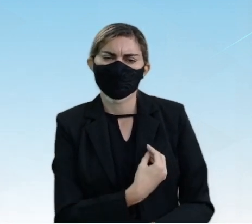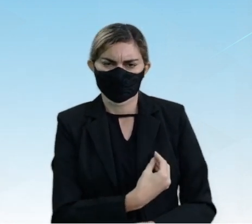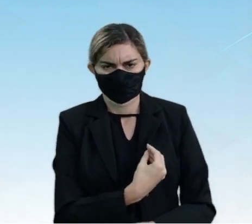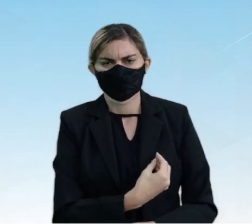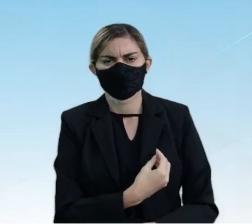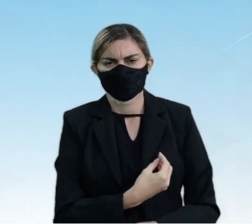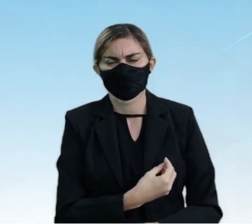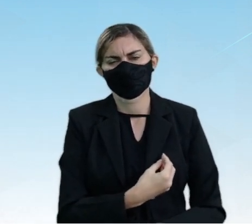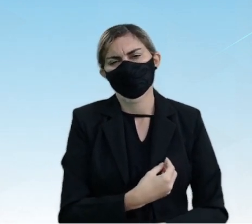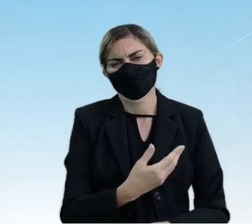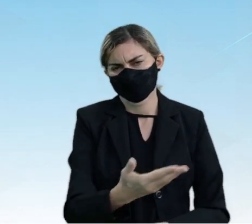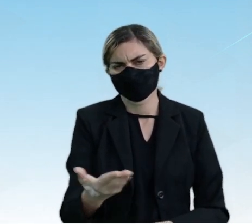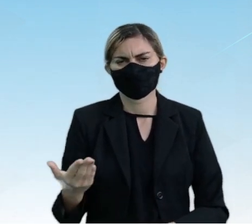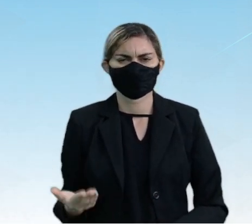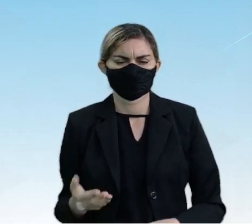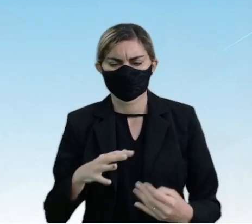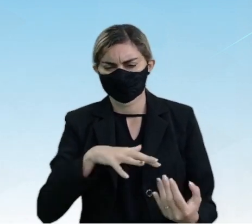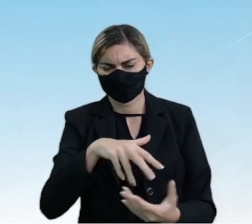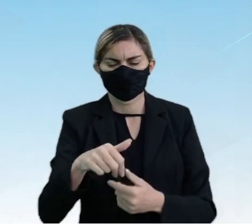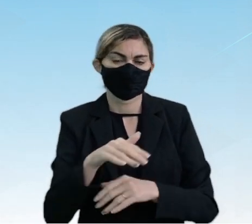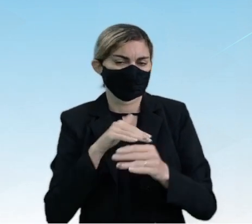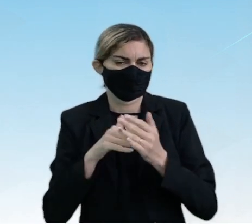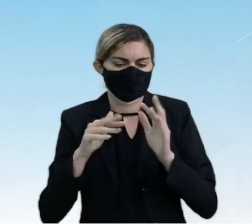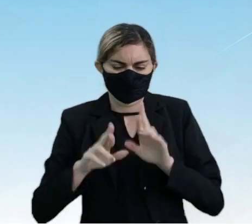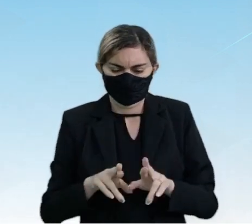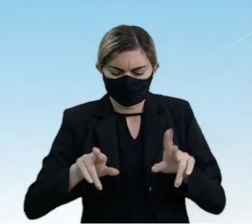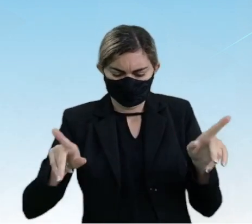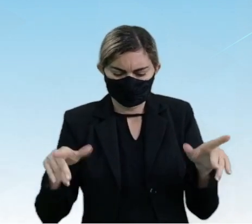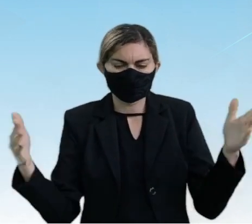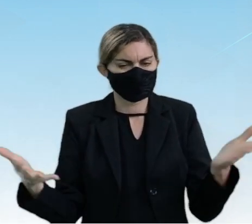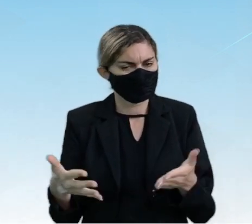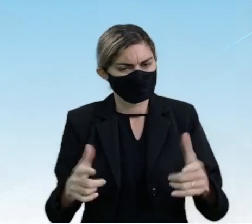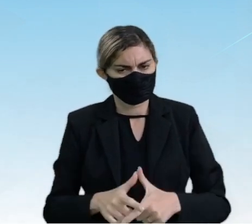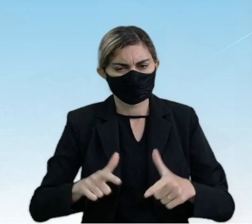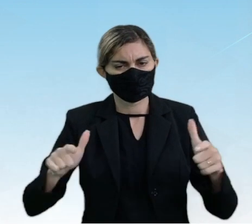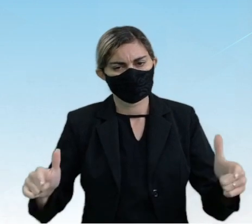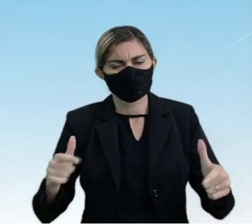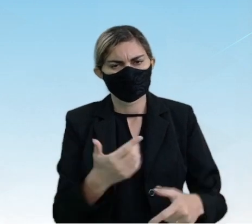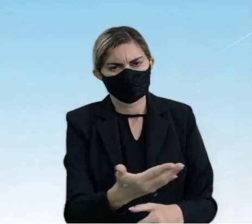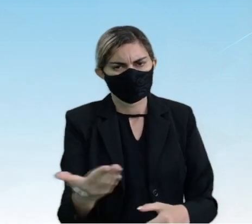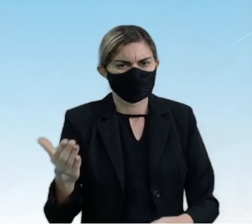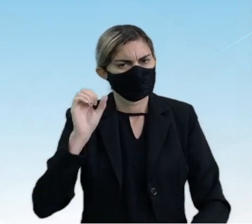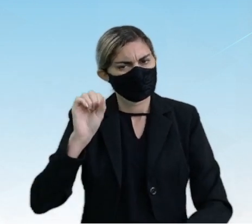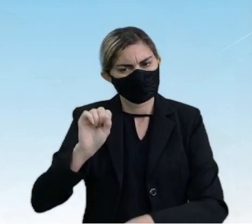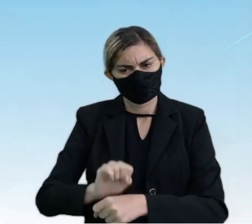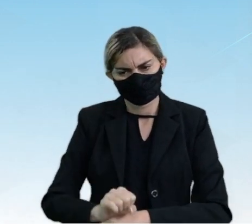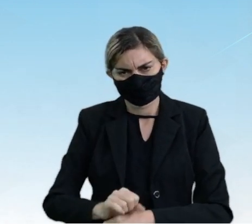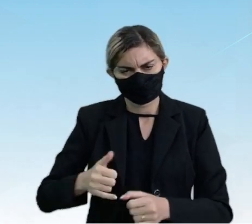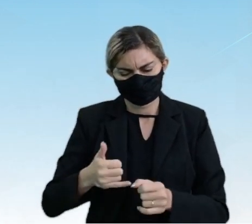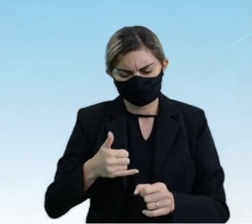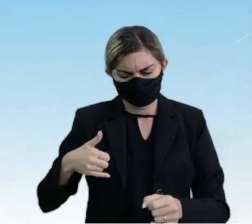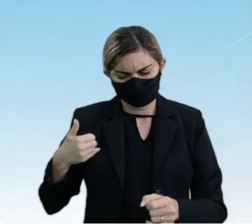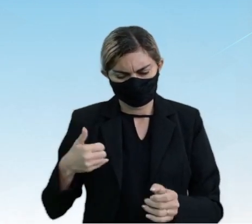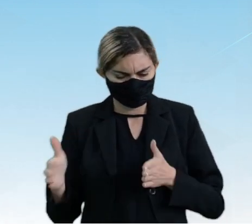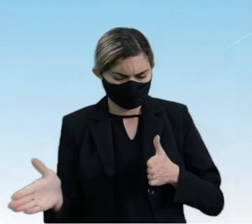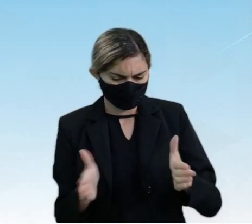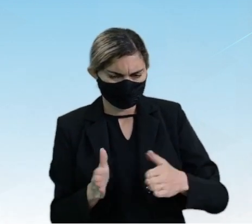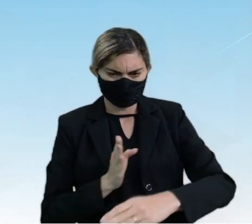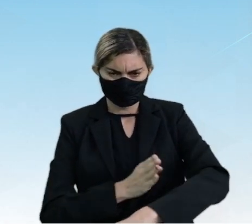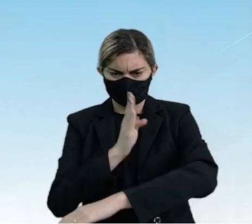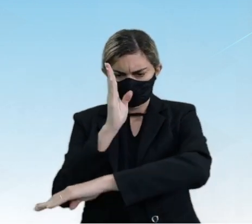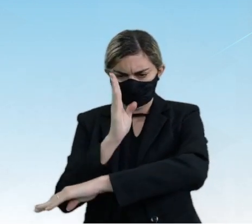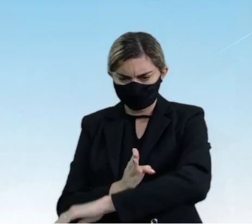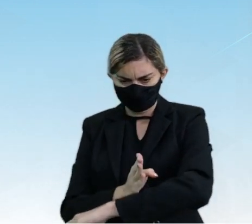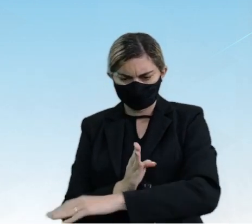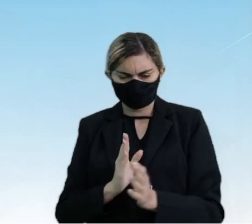sobreviver naquele mundo que era totalmente diferente do nosso hoje era maior. Aí ela deu uma estacionada ali na Idade Média, né, ela meio que parou